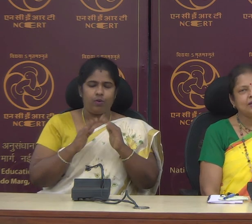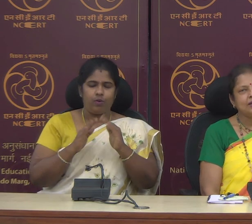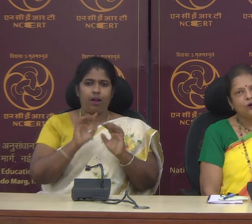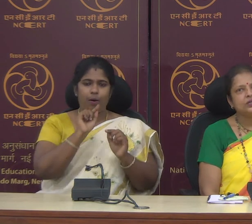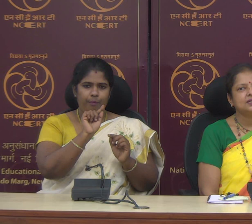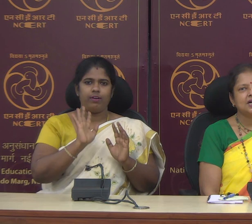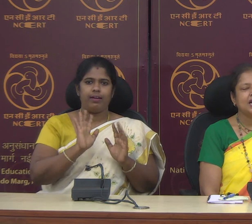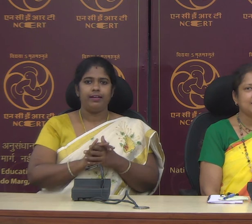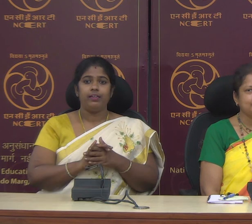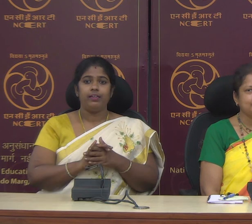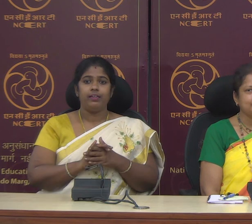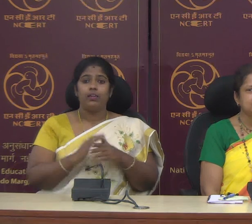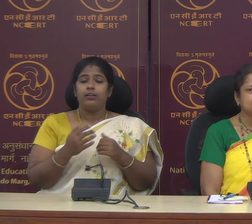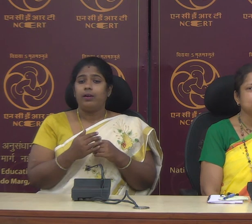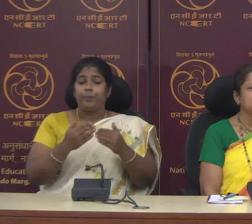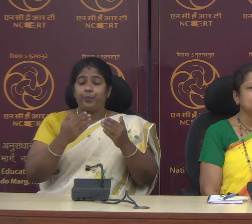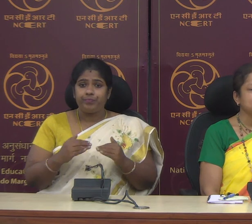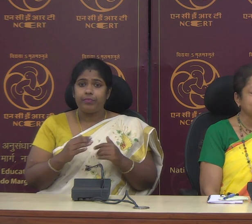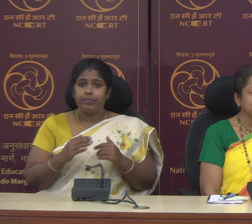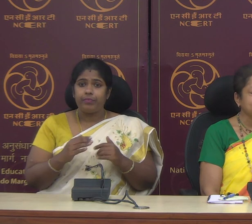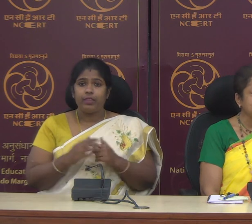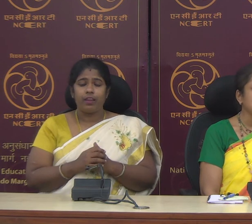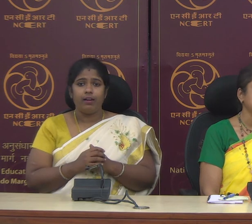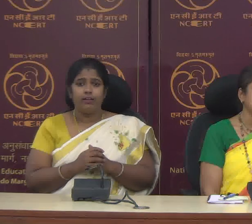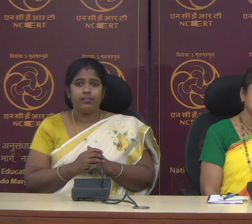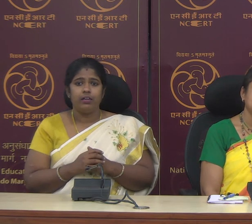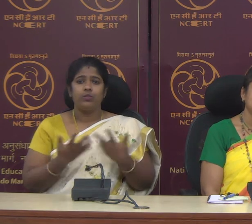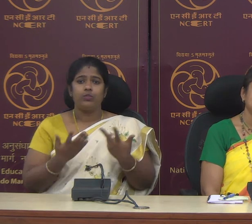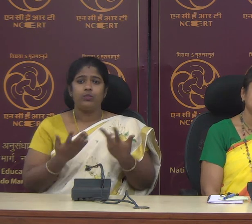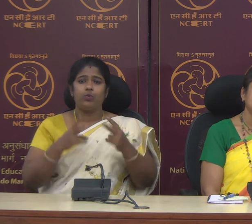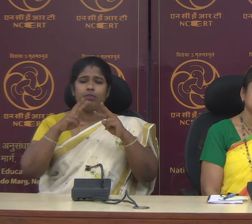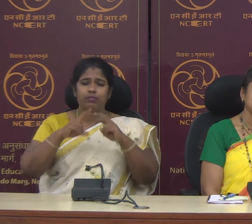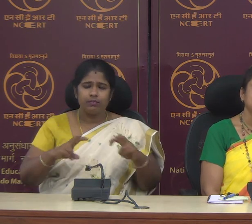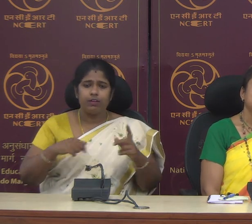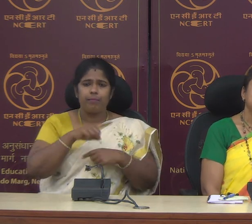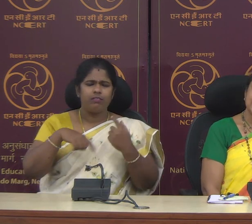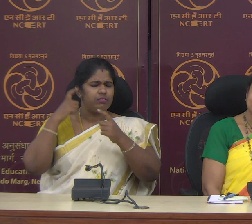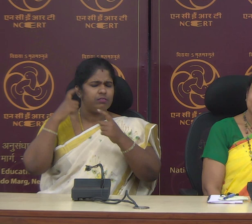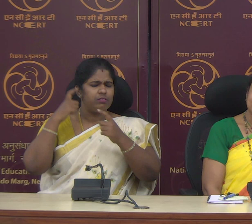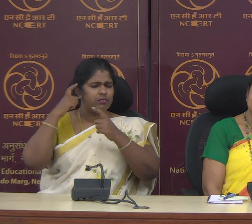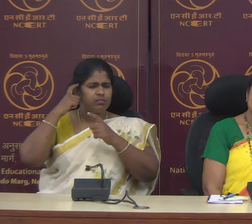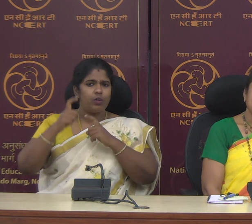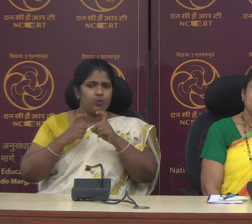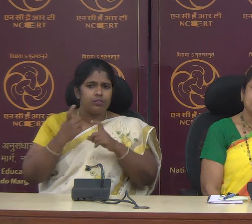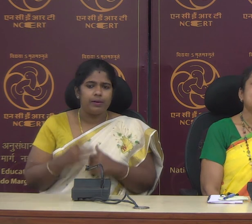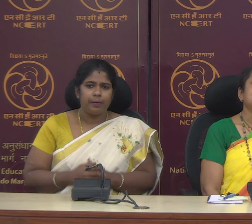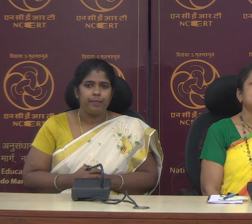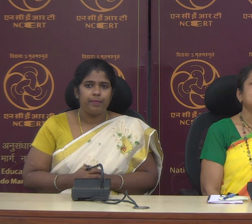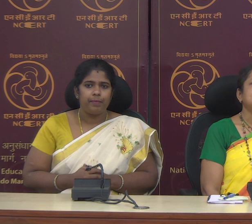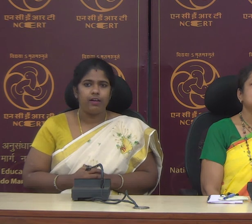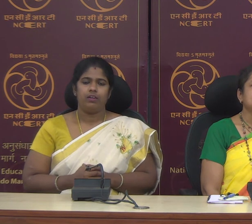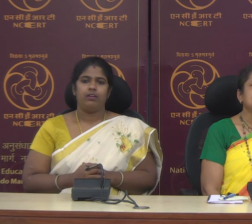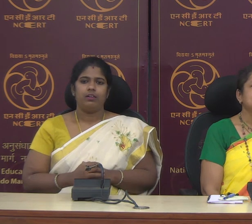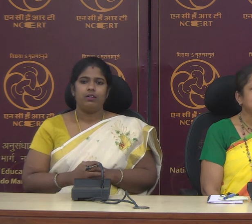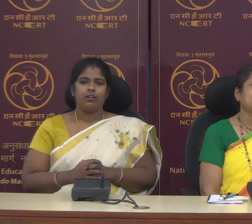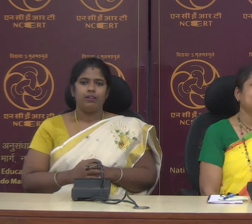है, एक और रिसर्च का डायमेंशन जिस पे हम सभी को भी विचार करने की आवश्यकता है, वह है